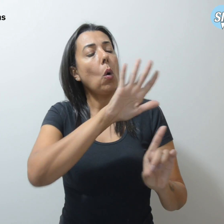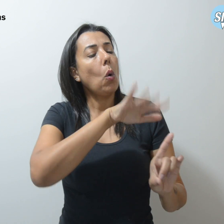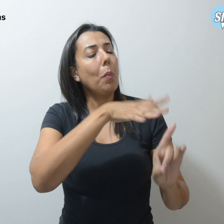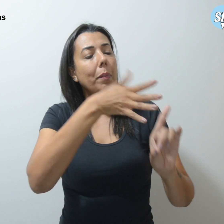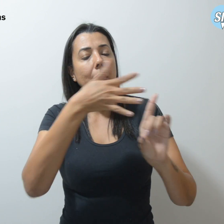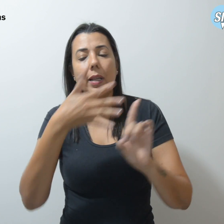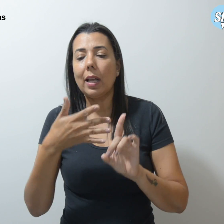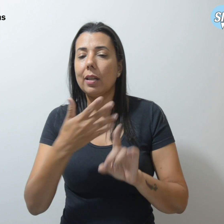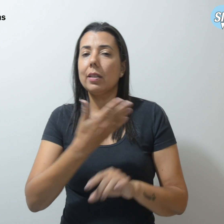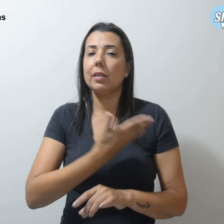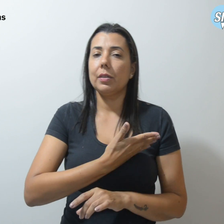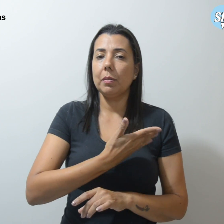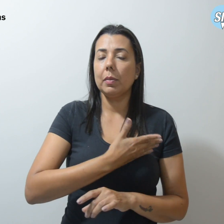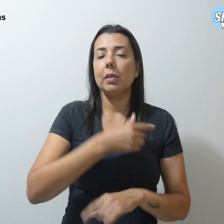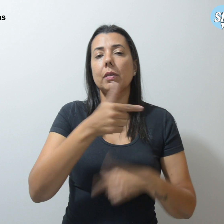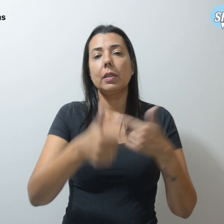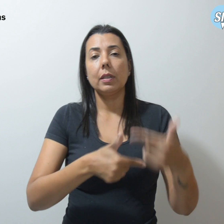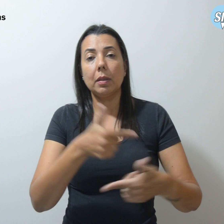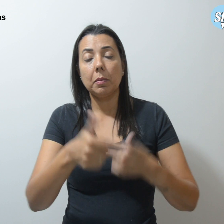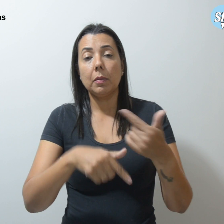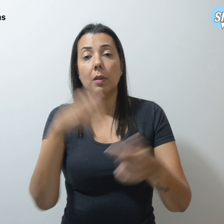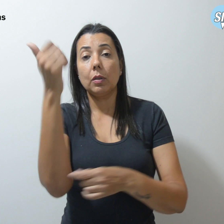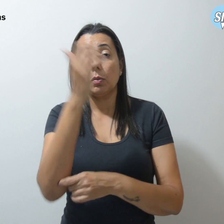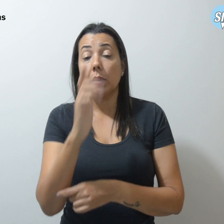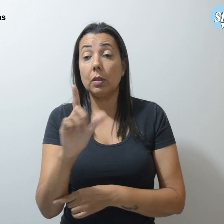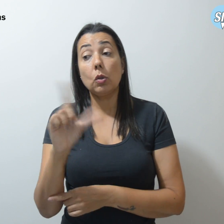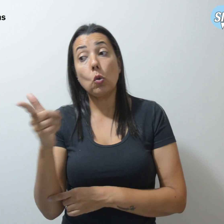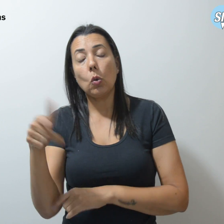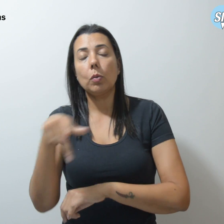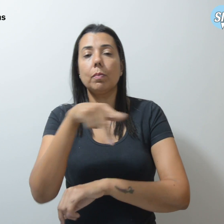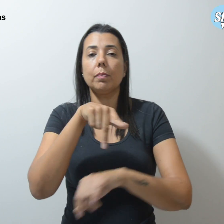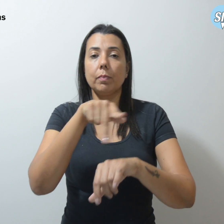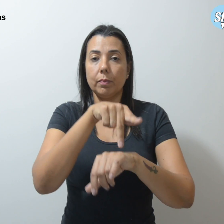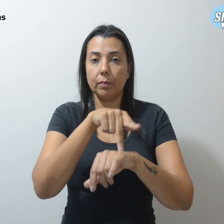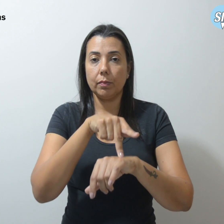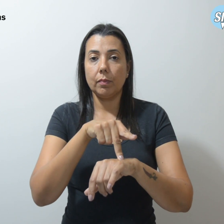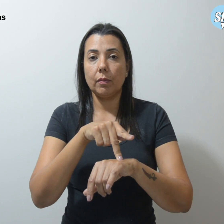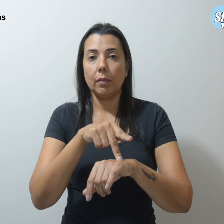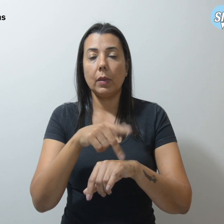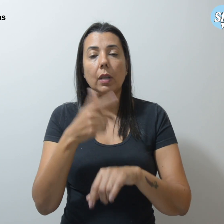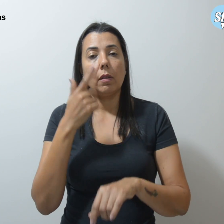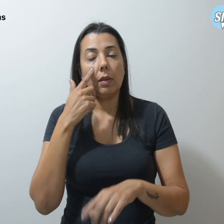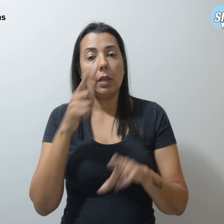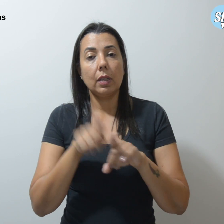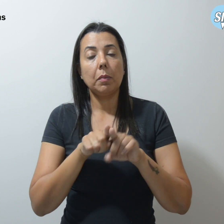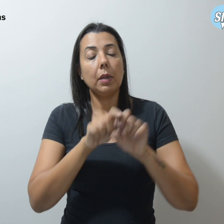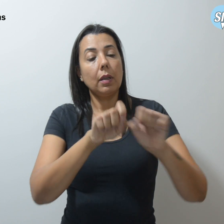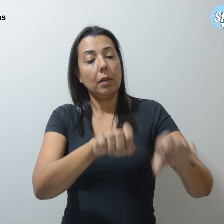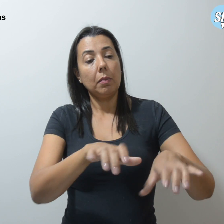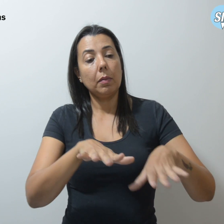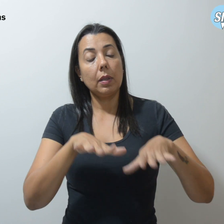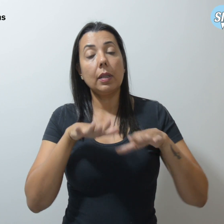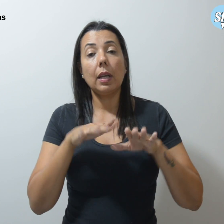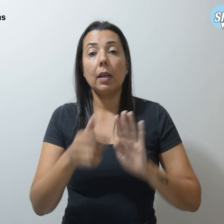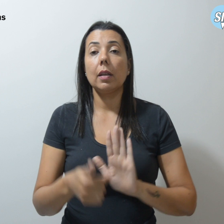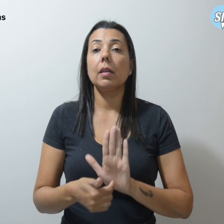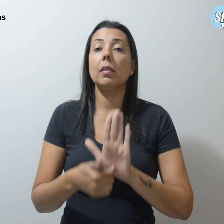colegas que atuam no Brasil e no exterior, conferência plenária, apresentação de